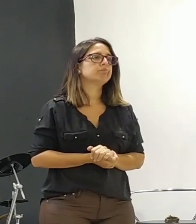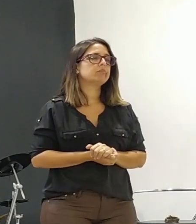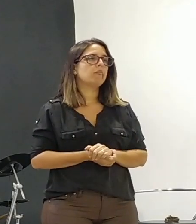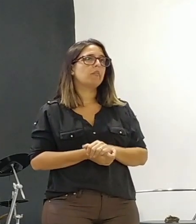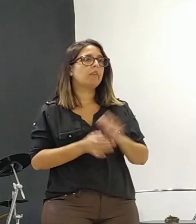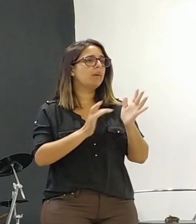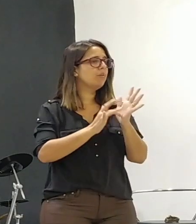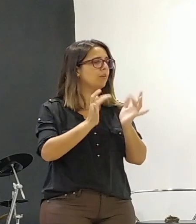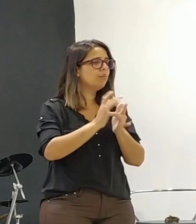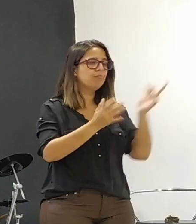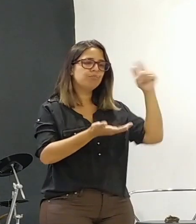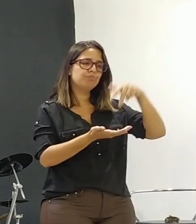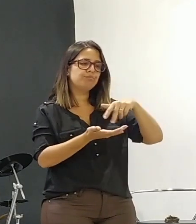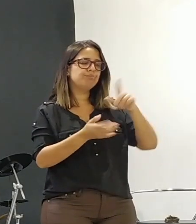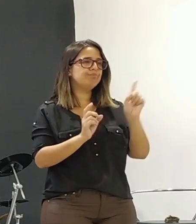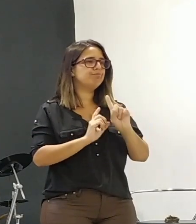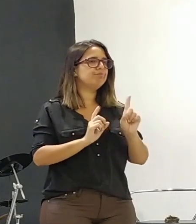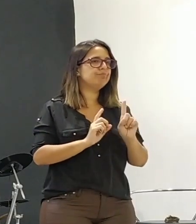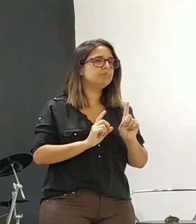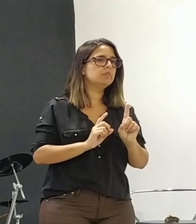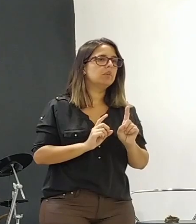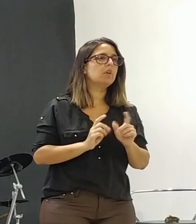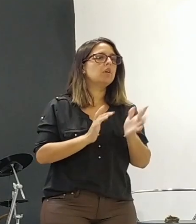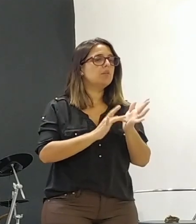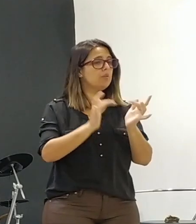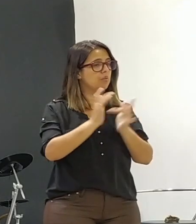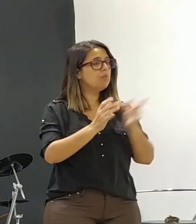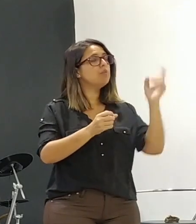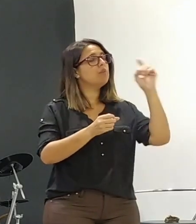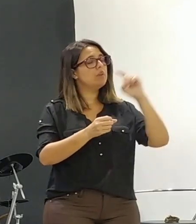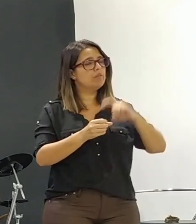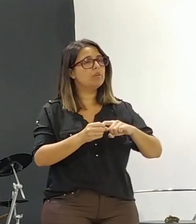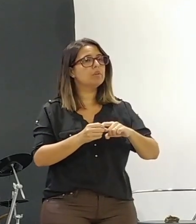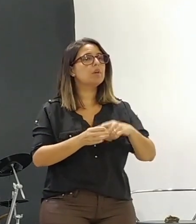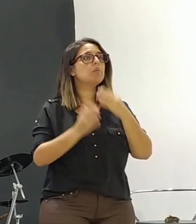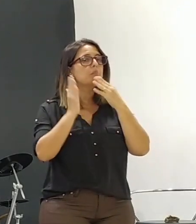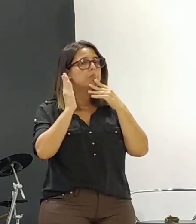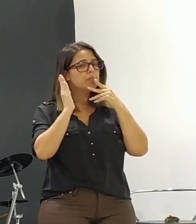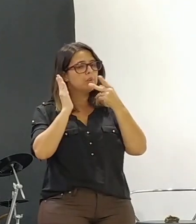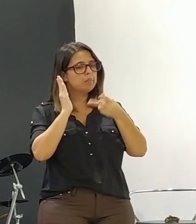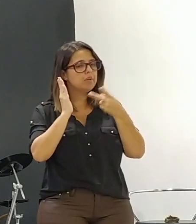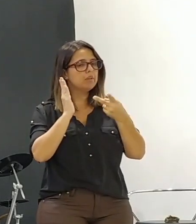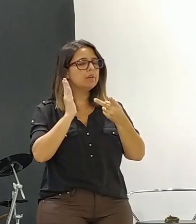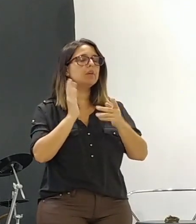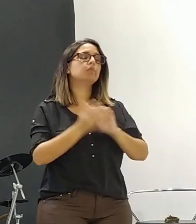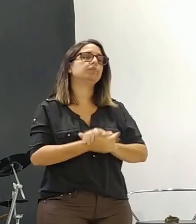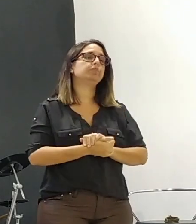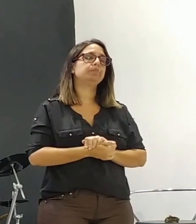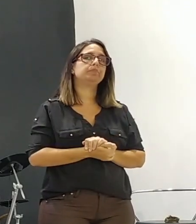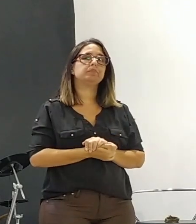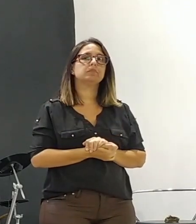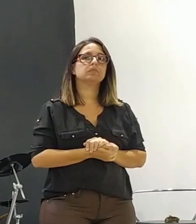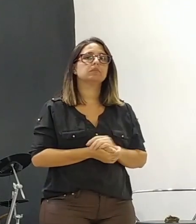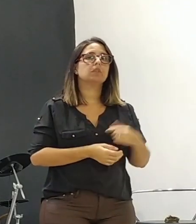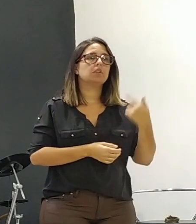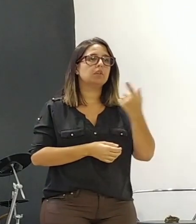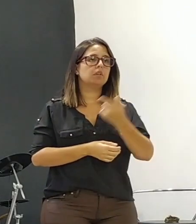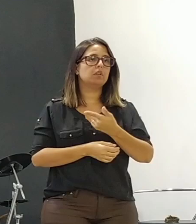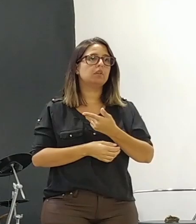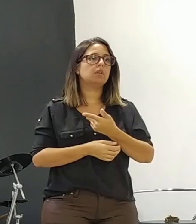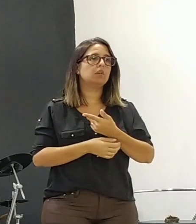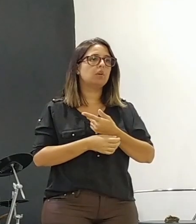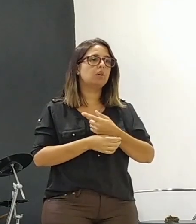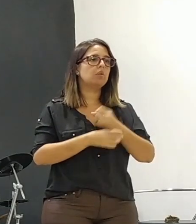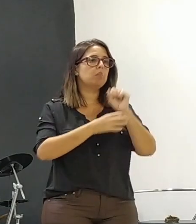não vem mais. Mas Jesus vai voltar. Ele prometeu e ele deixou em nós um depósito,